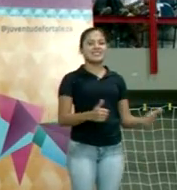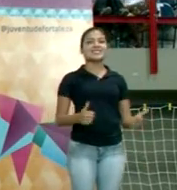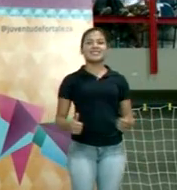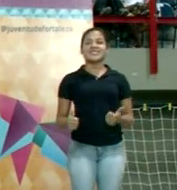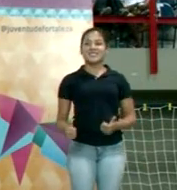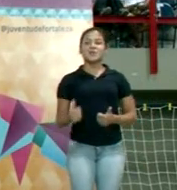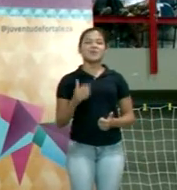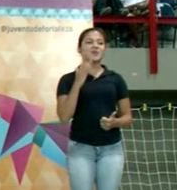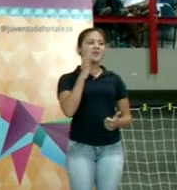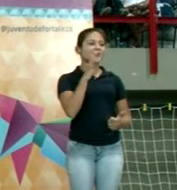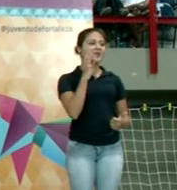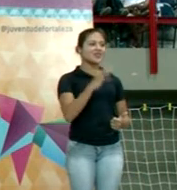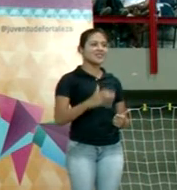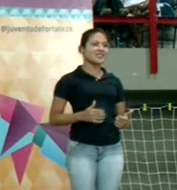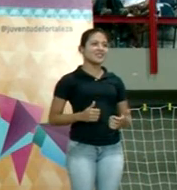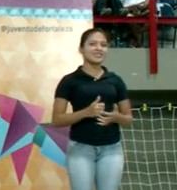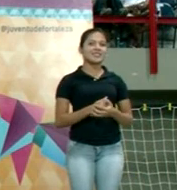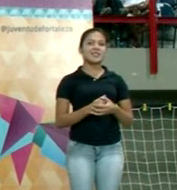Legal.